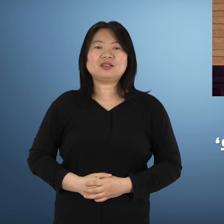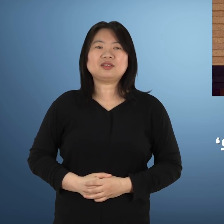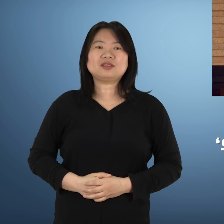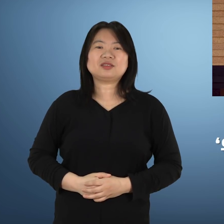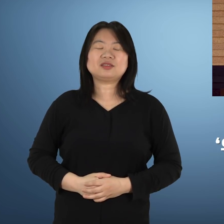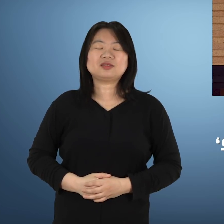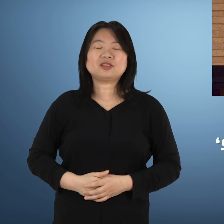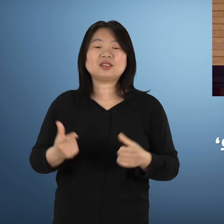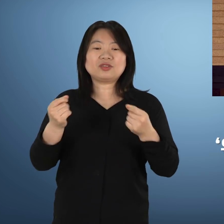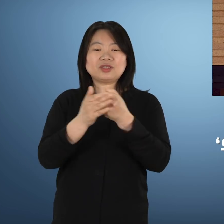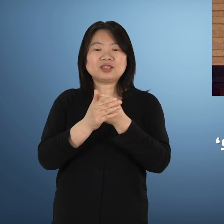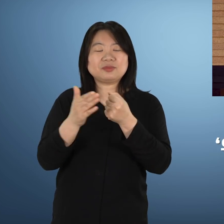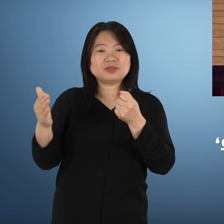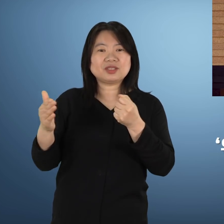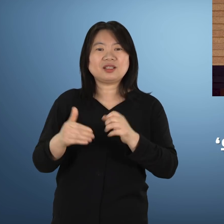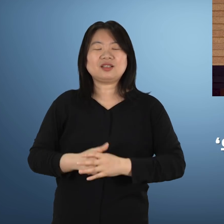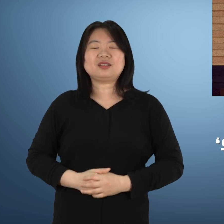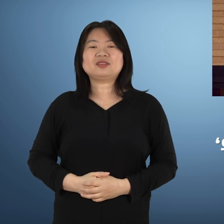그래서